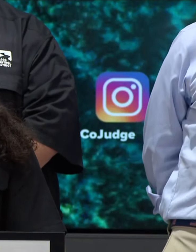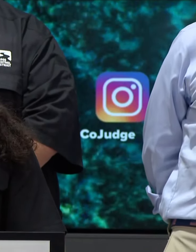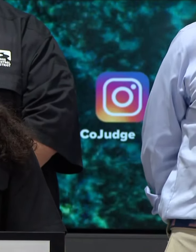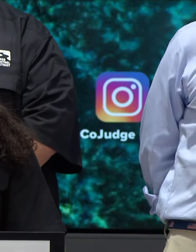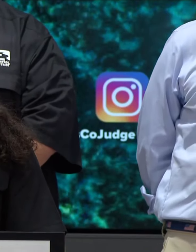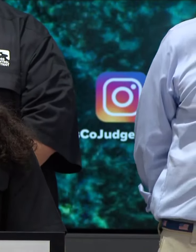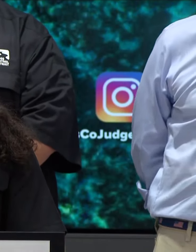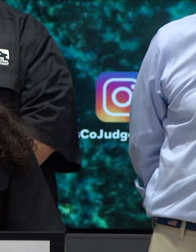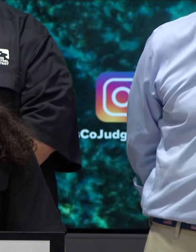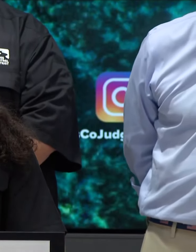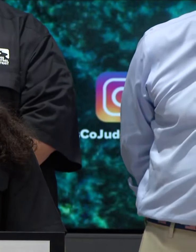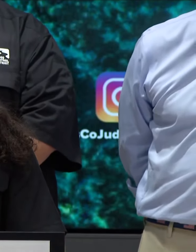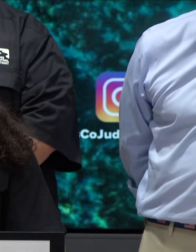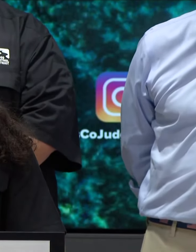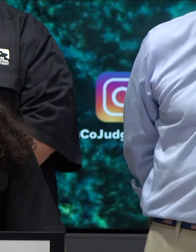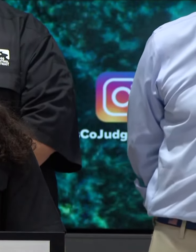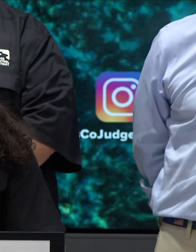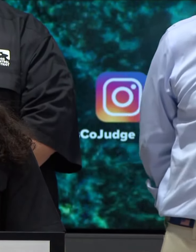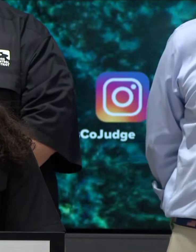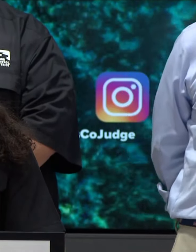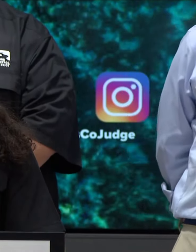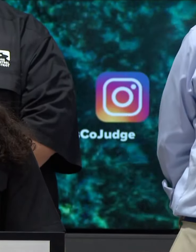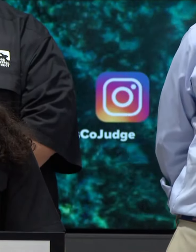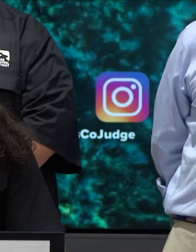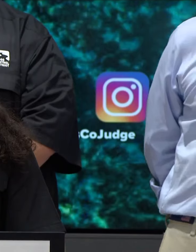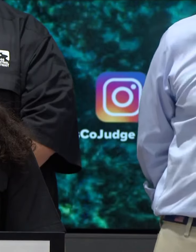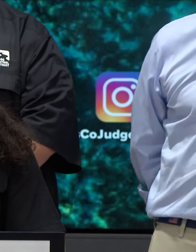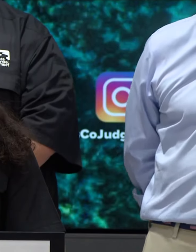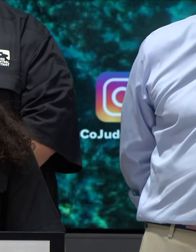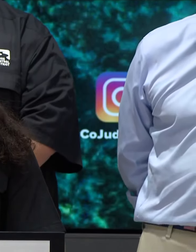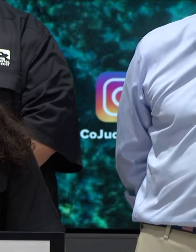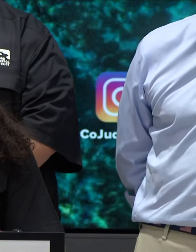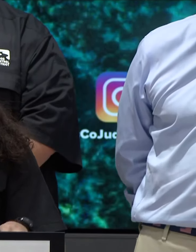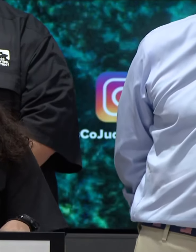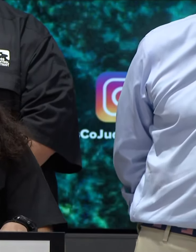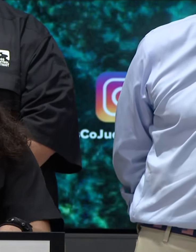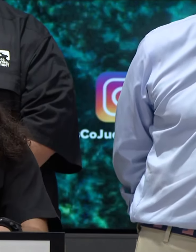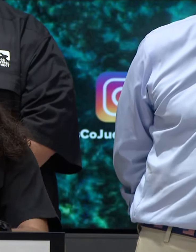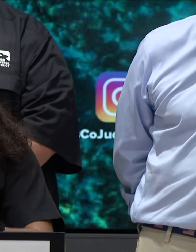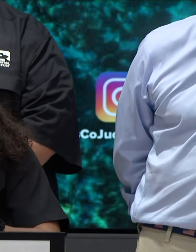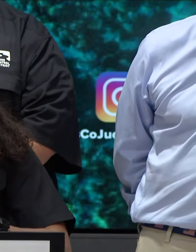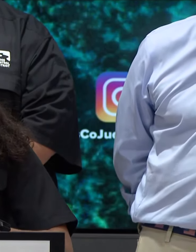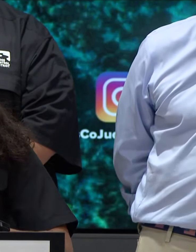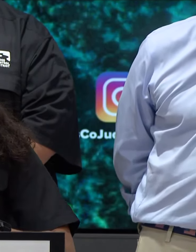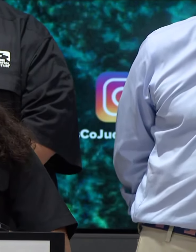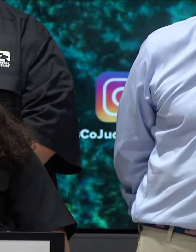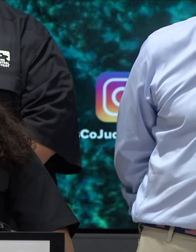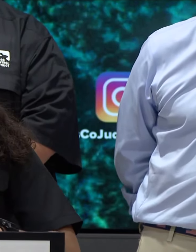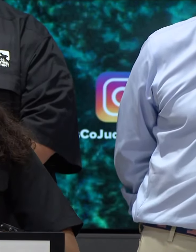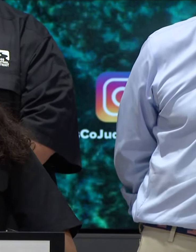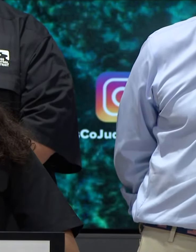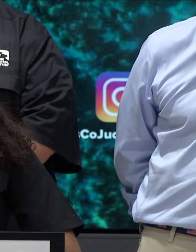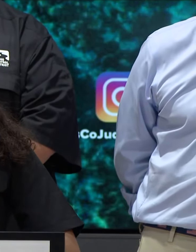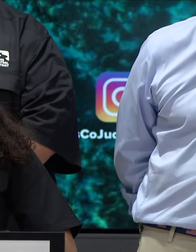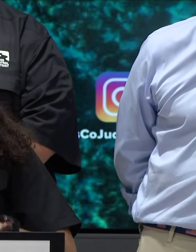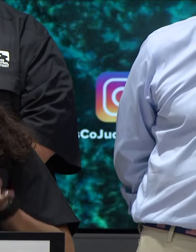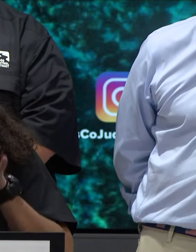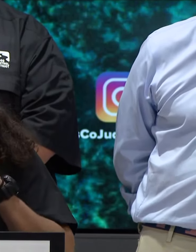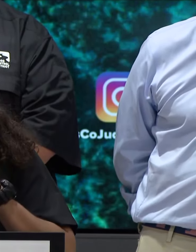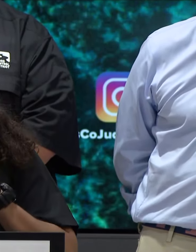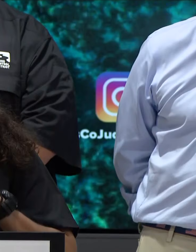Entonces, por favor, contáctenos al 211 si no es urgente, es un grupo de organizaciones sin ánimo de